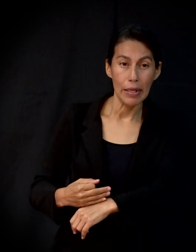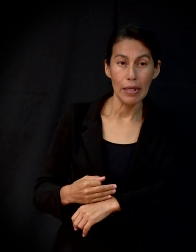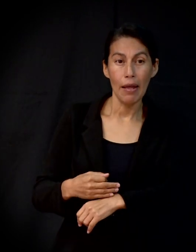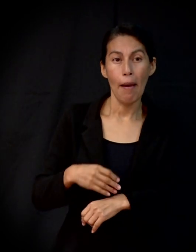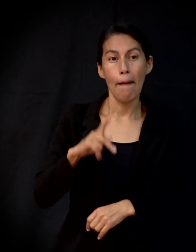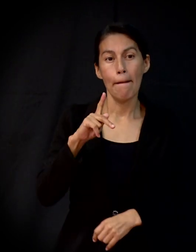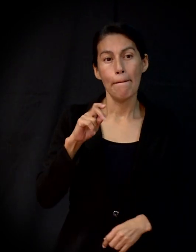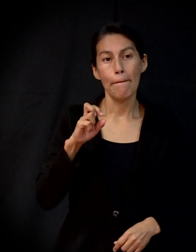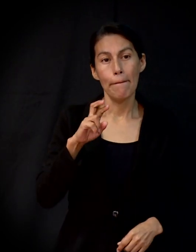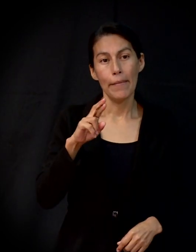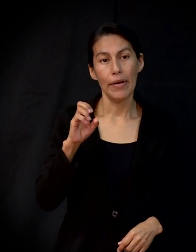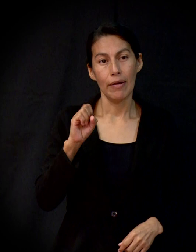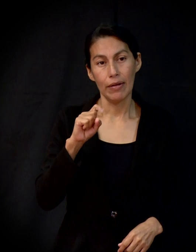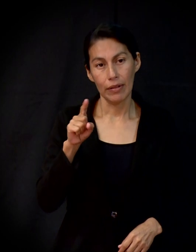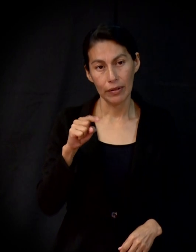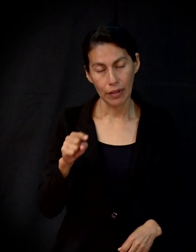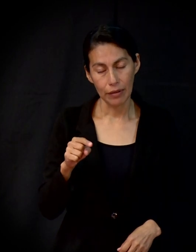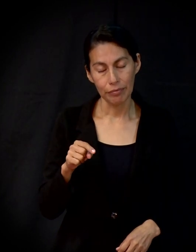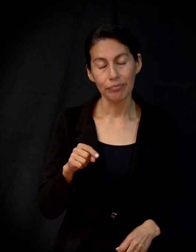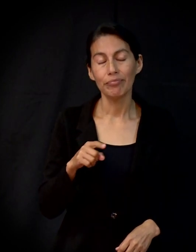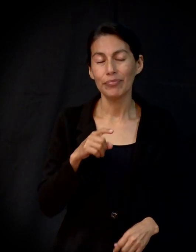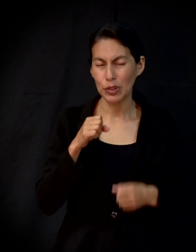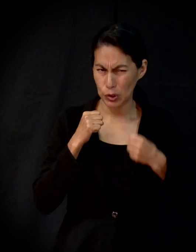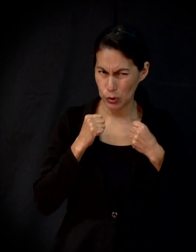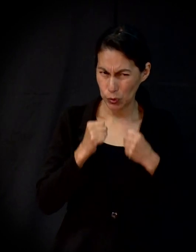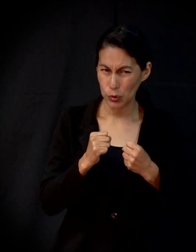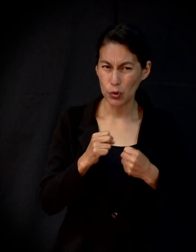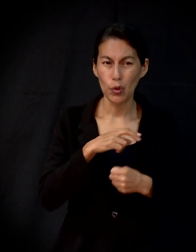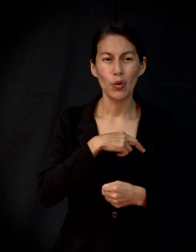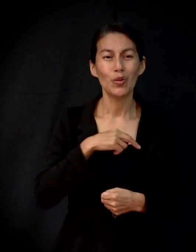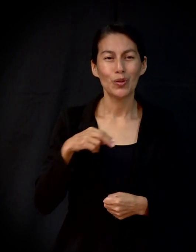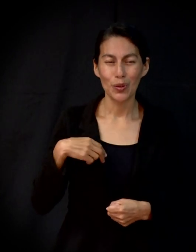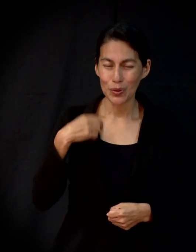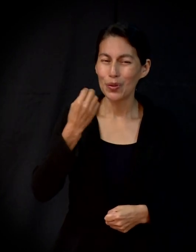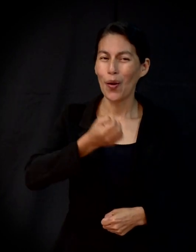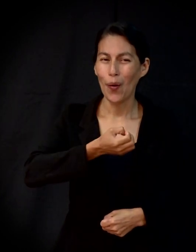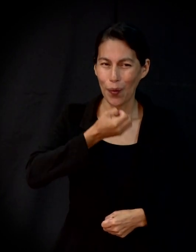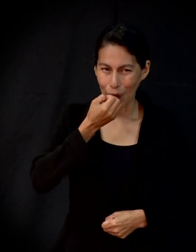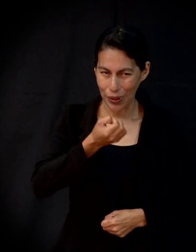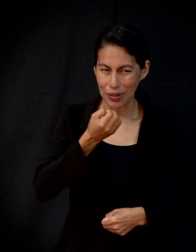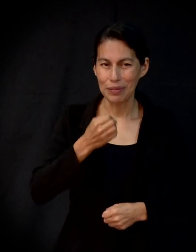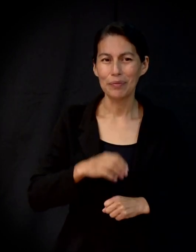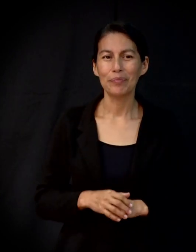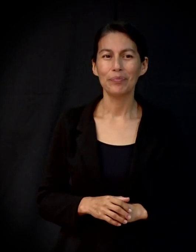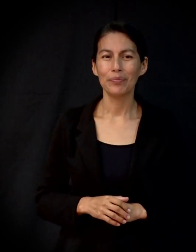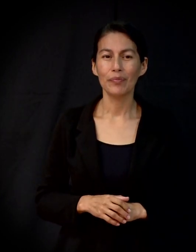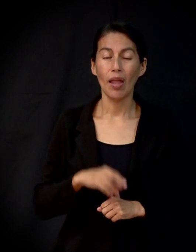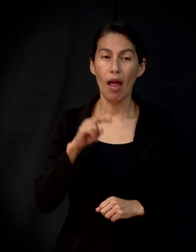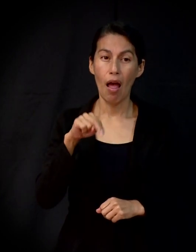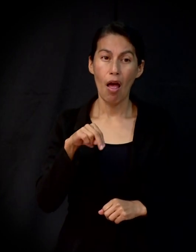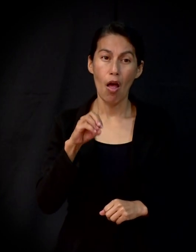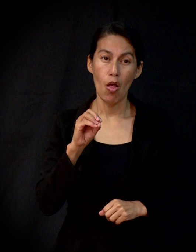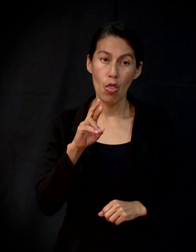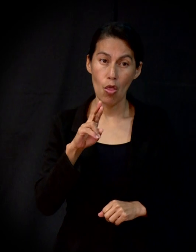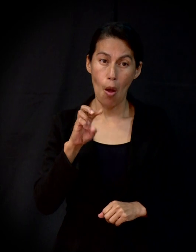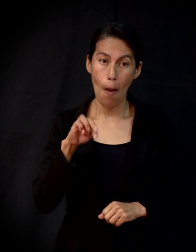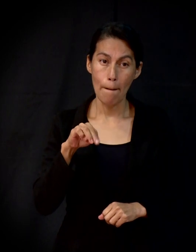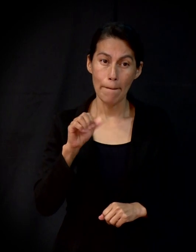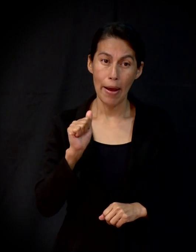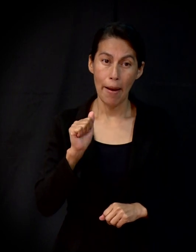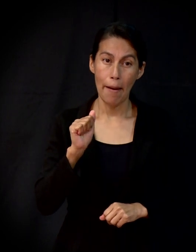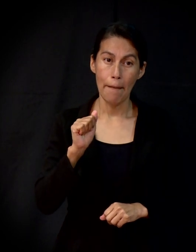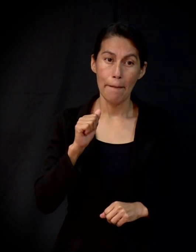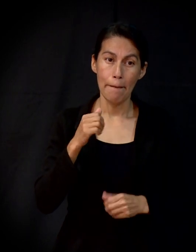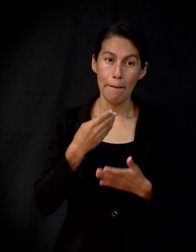Pérez Suazo. Vamos a estar orando, sin duda alguna. Norma Blanca Medina, pido orar por favor